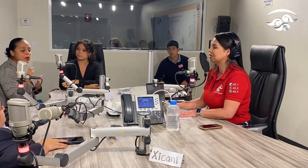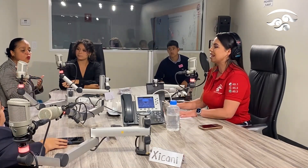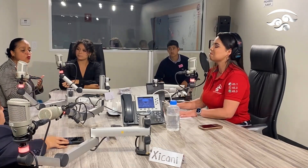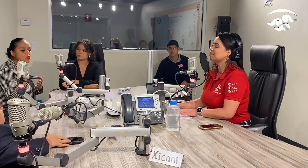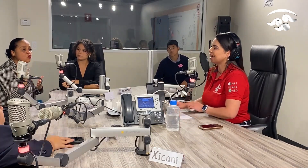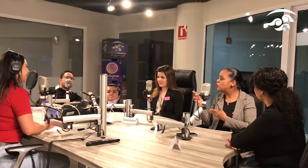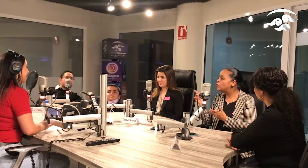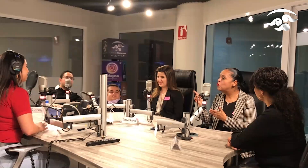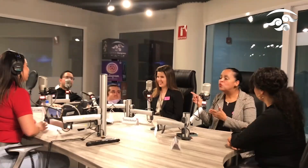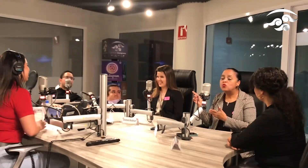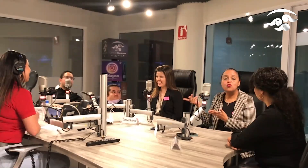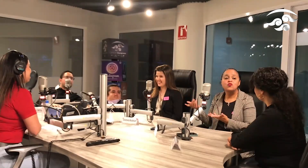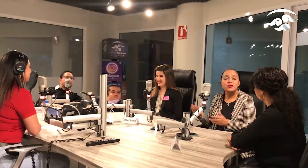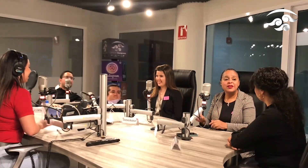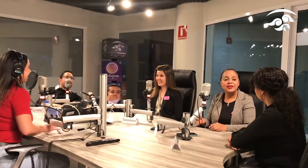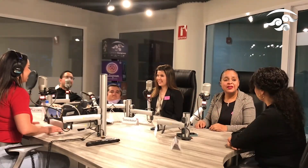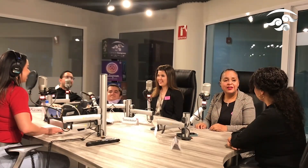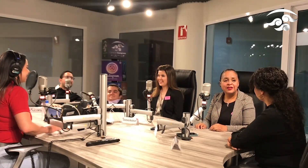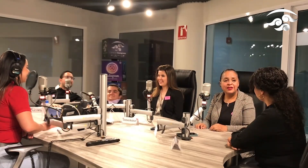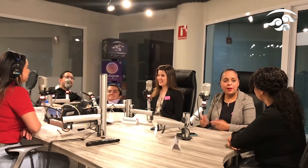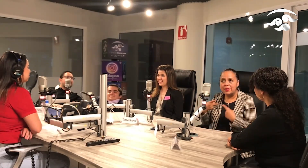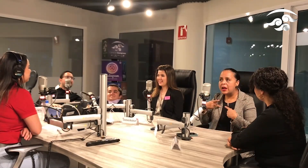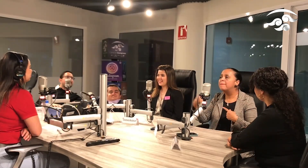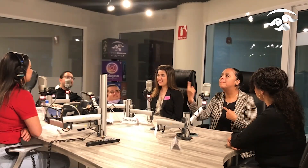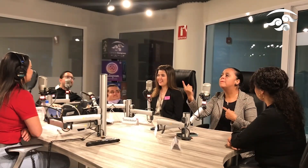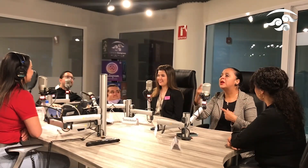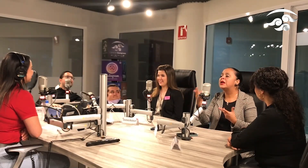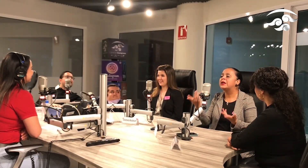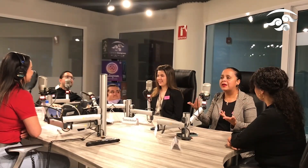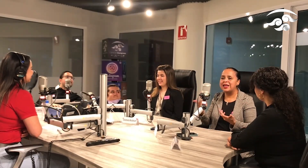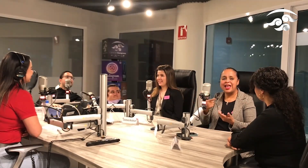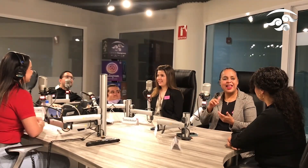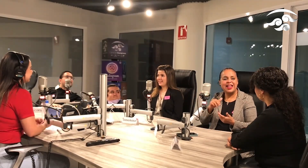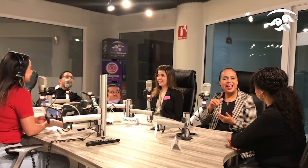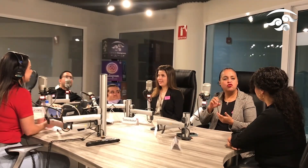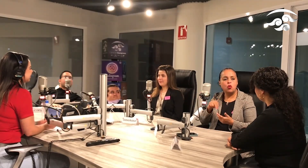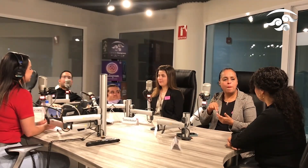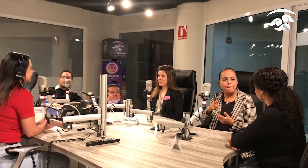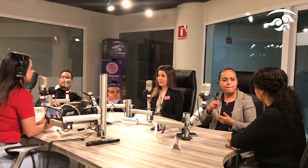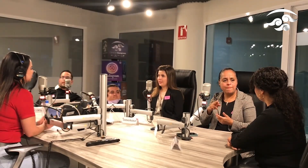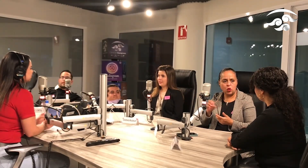tu tarea para, bueno, la tarea para la gente de Generación Pro.